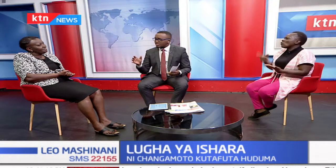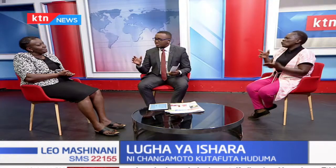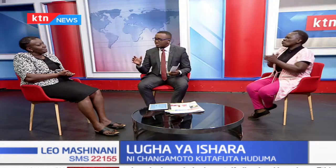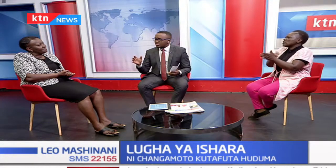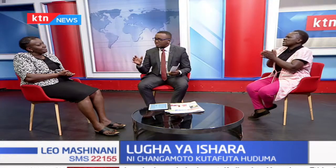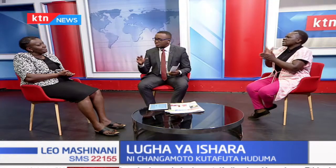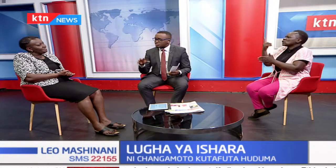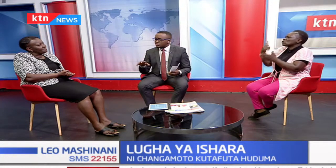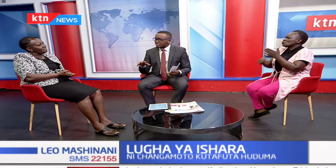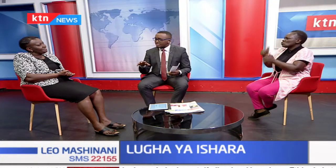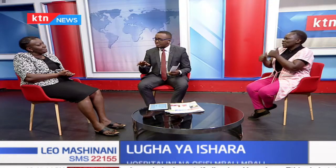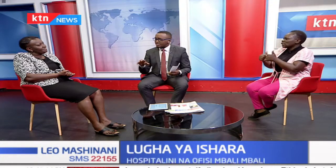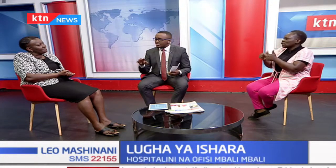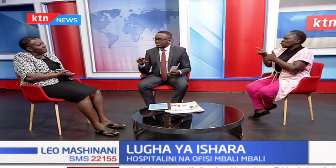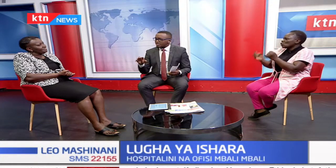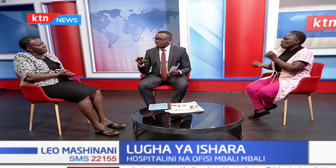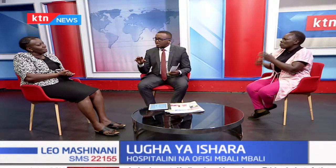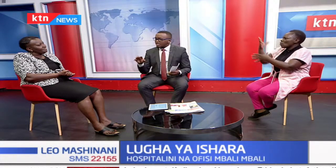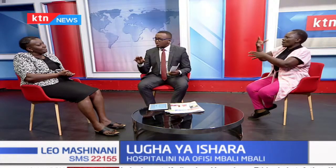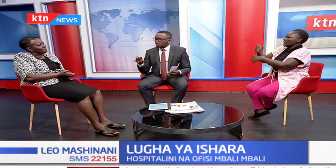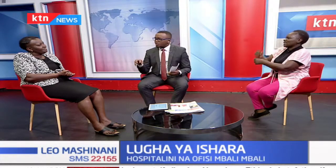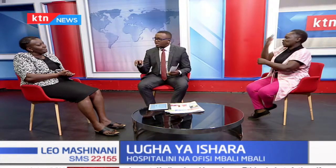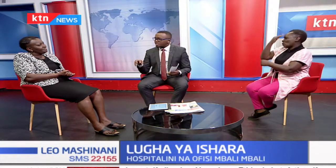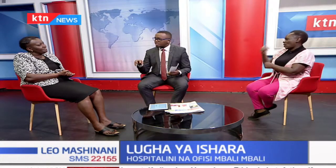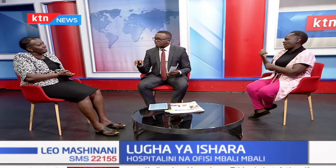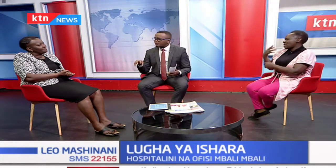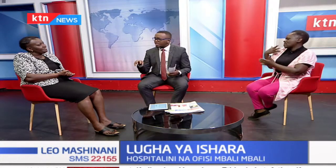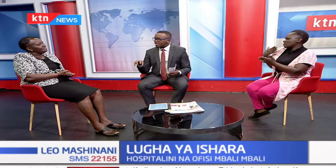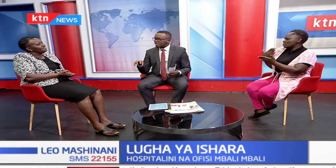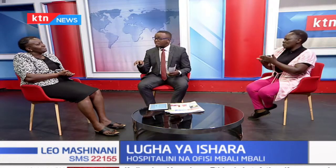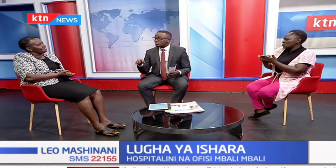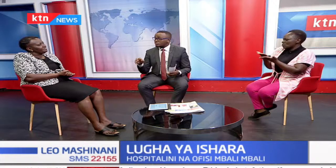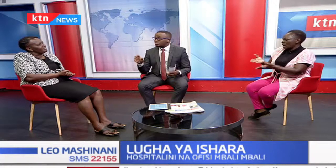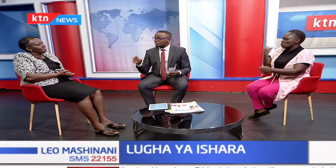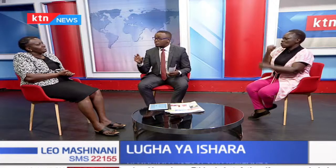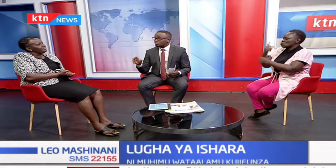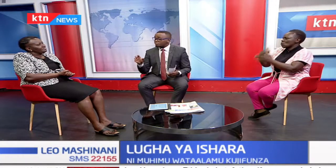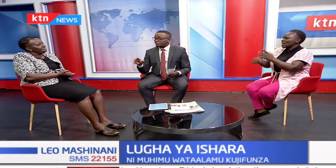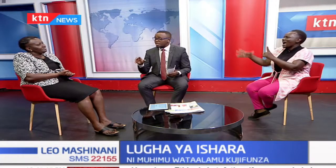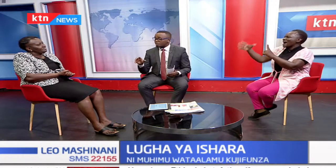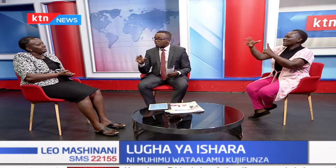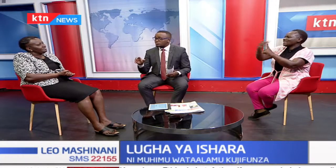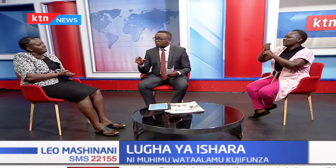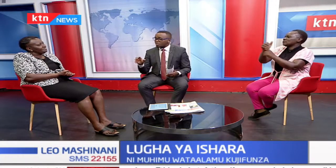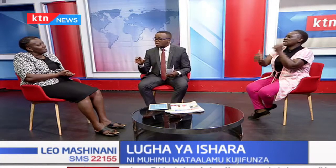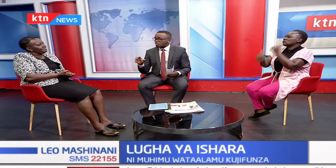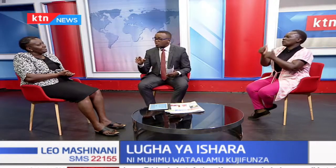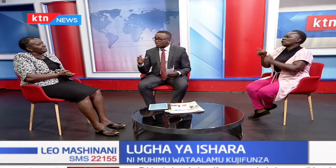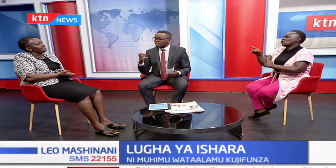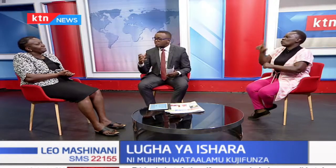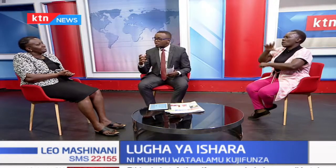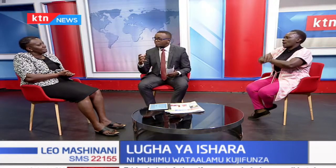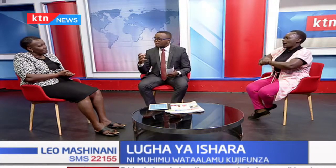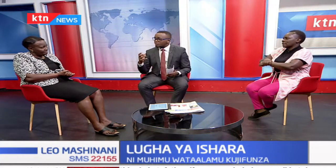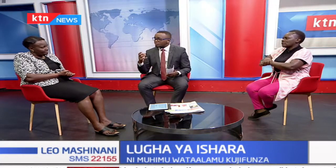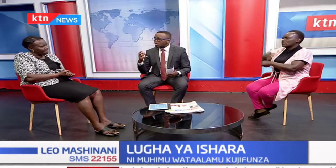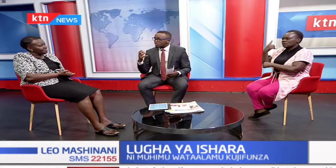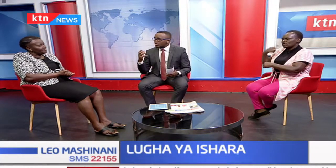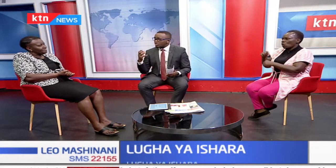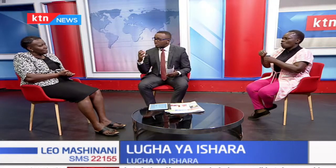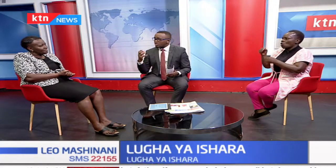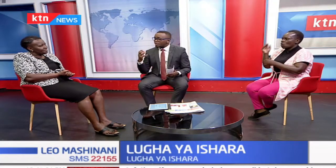ukaanza hili shirika? Na kufikia sasa mnafanya nini? Ni hatua zipi ambazo mpiga kwa watu ambao wanaishi na